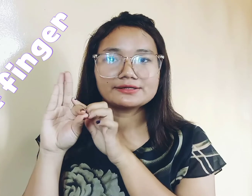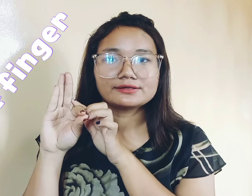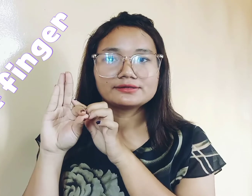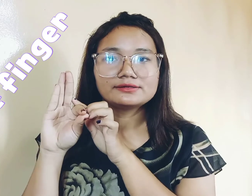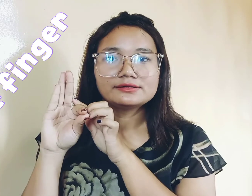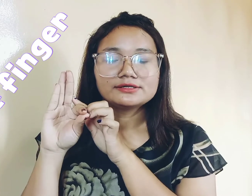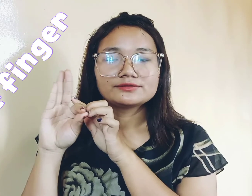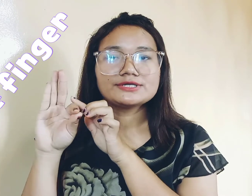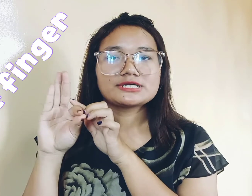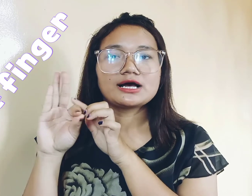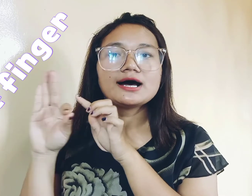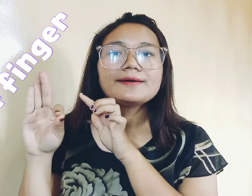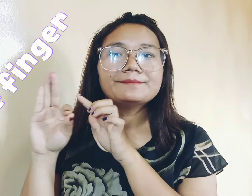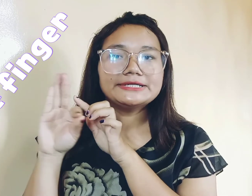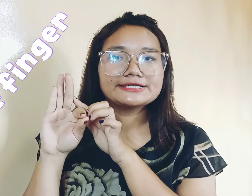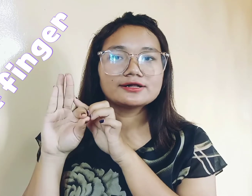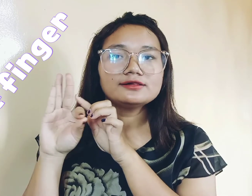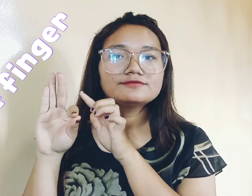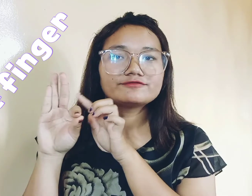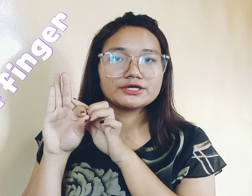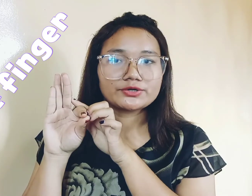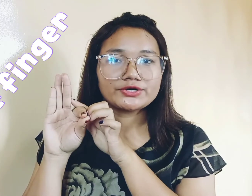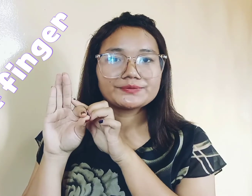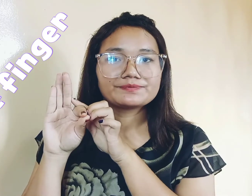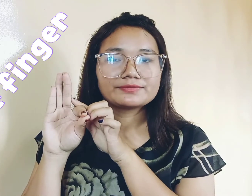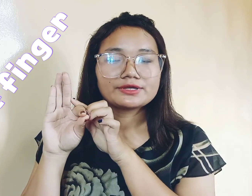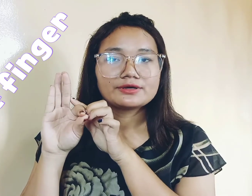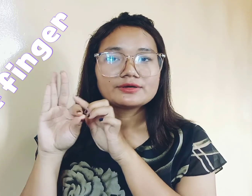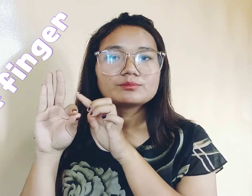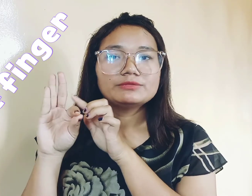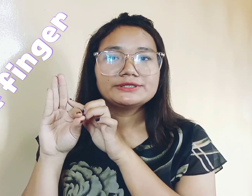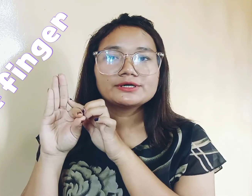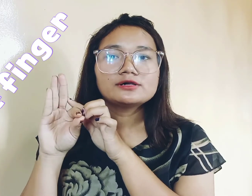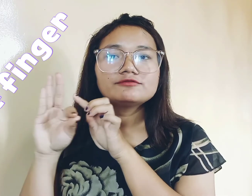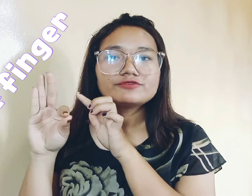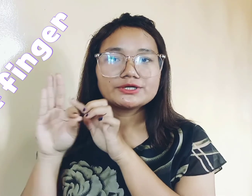finger ort finger